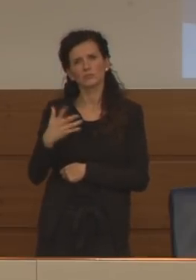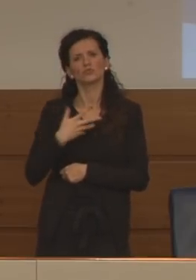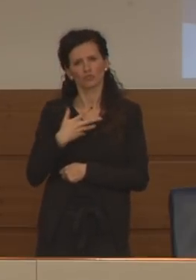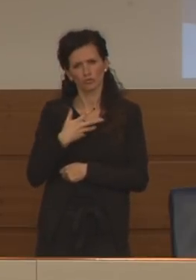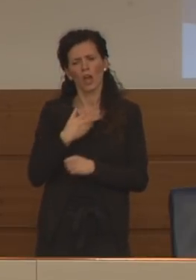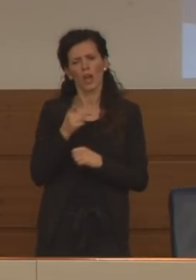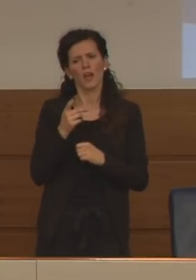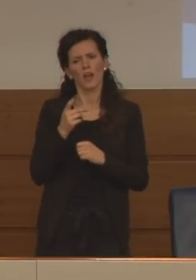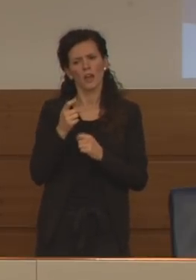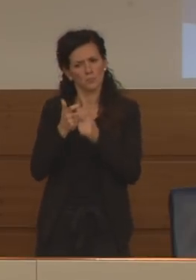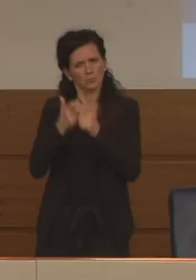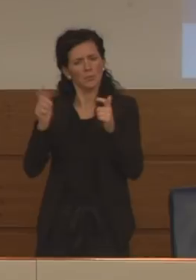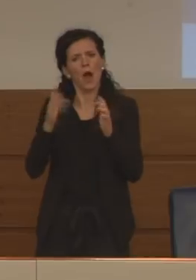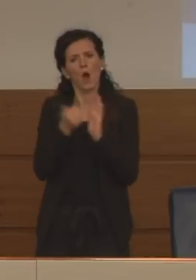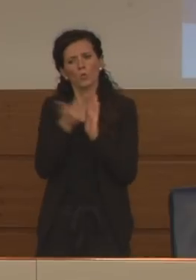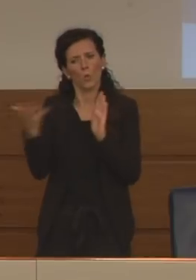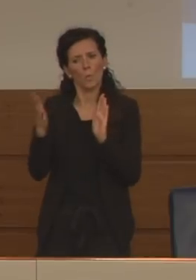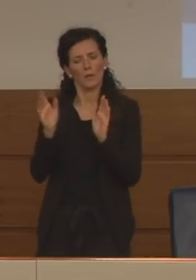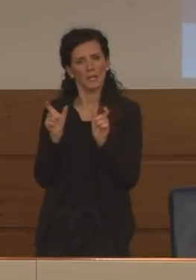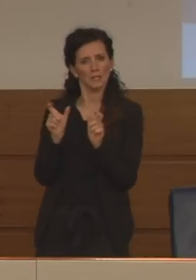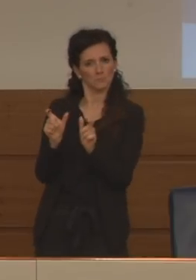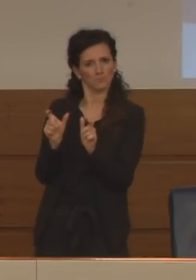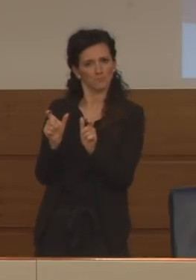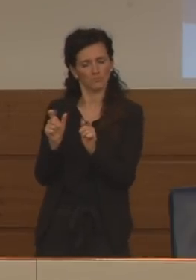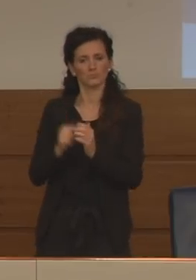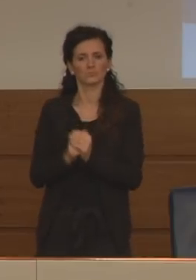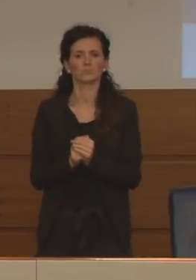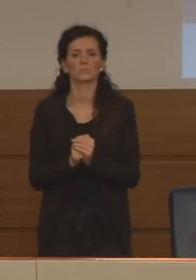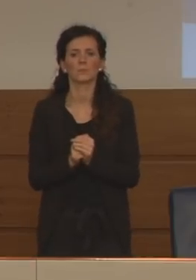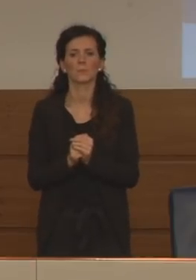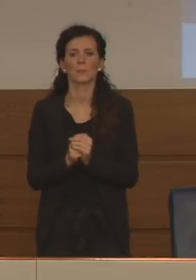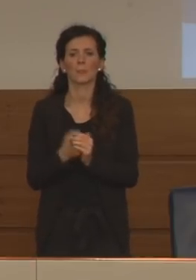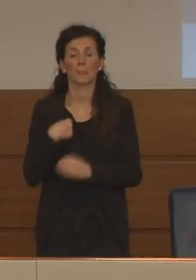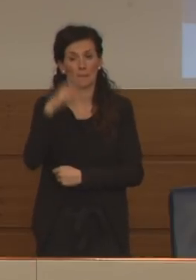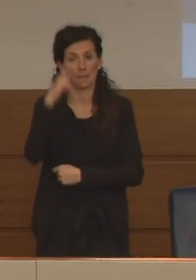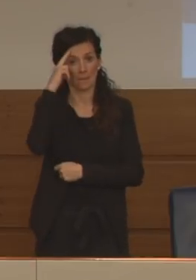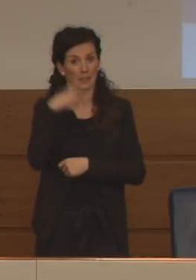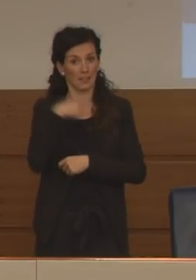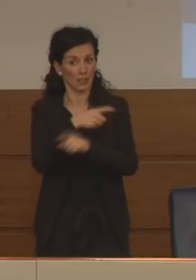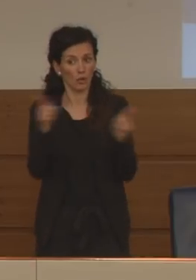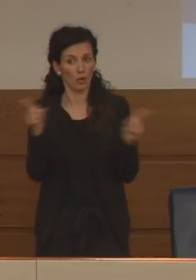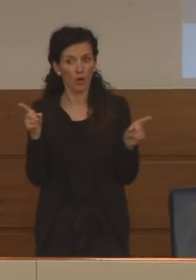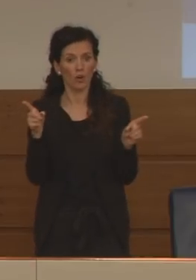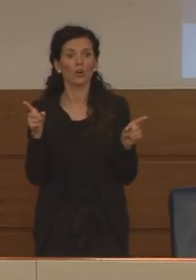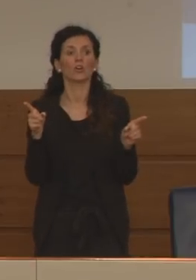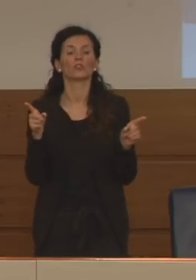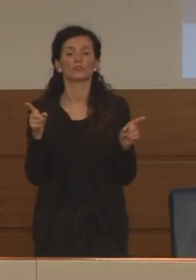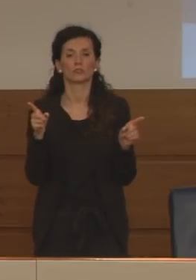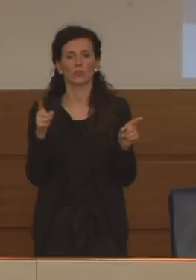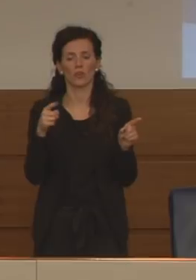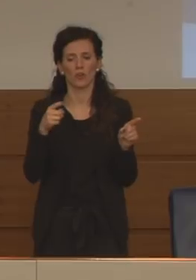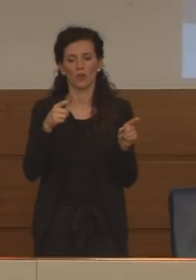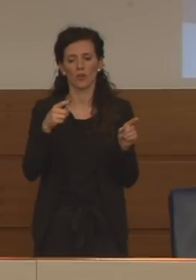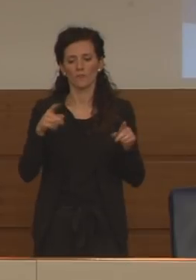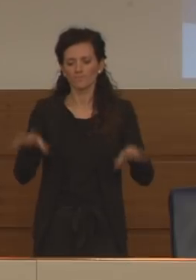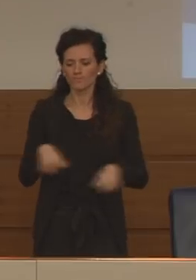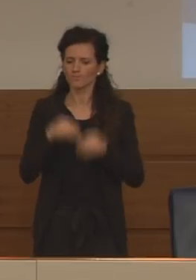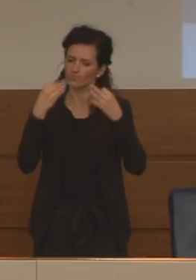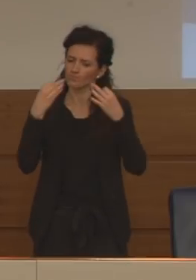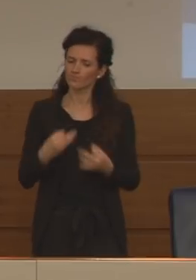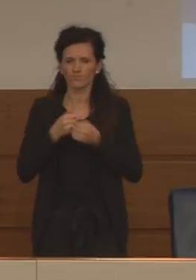condimenti vi ricordo che la ragione per cui vengono adottate sono state adottate queste misure